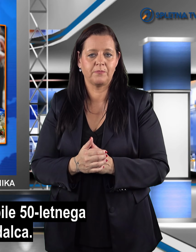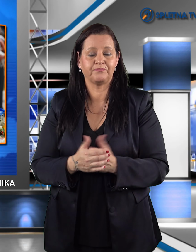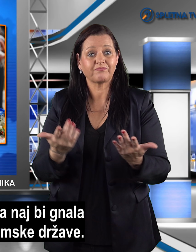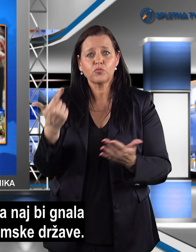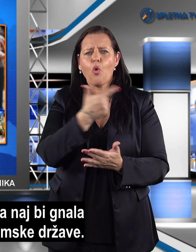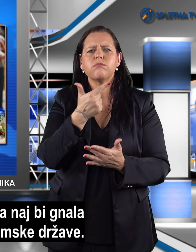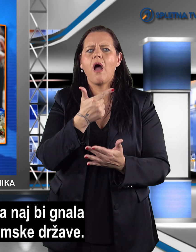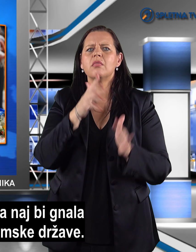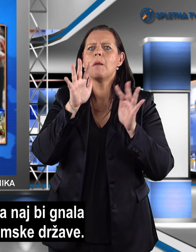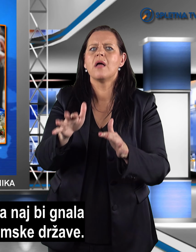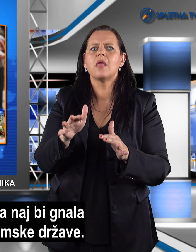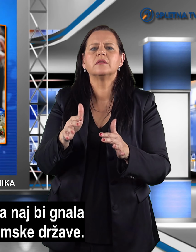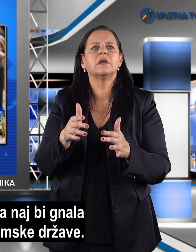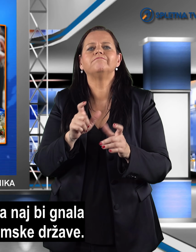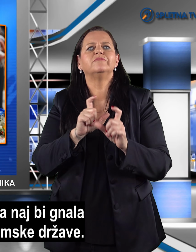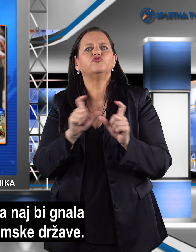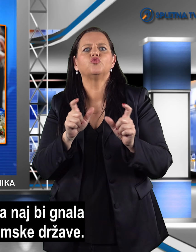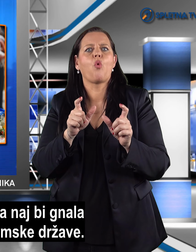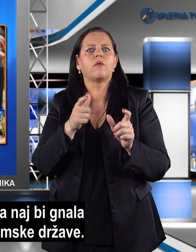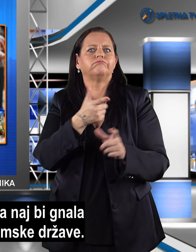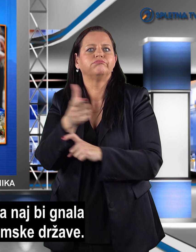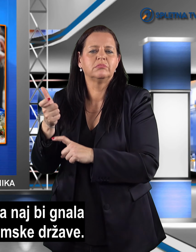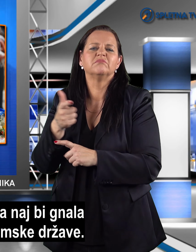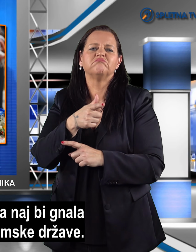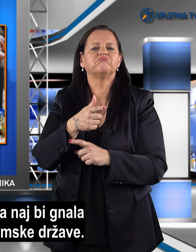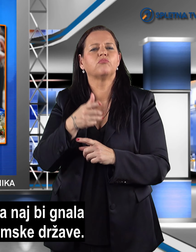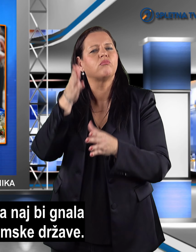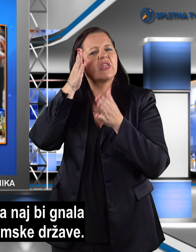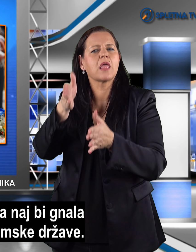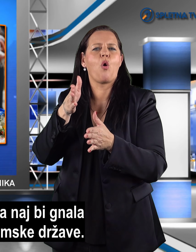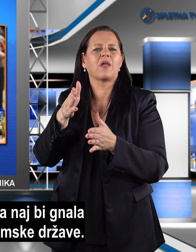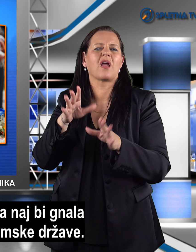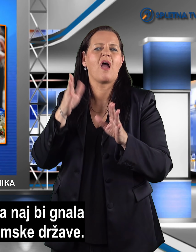Oba napadalca naj bi gnala ideologija Islamske države.